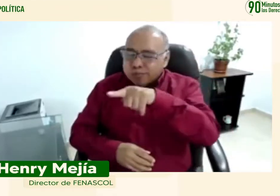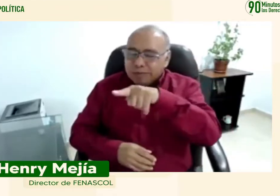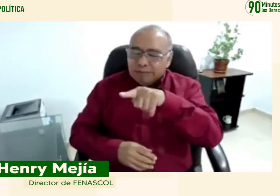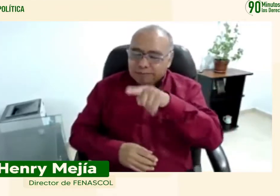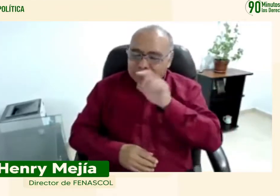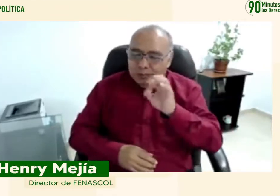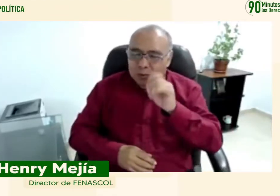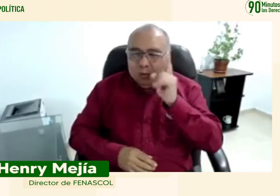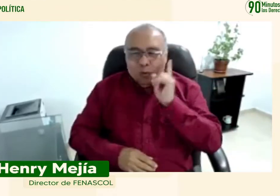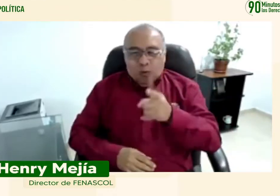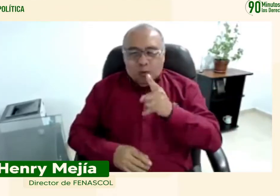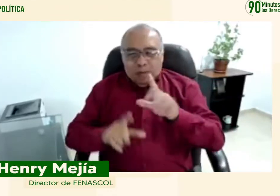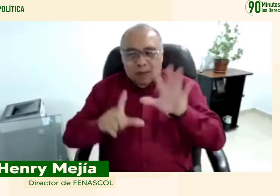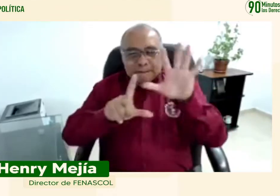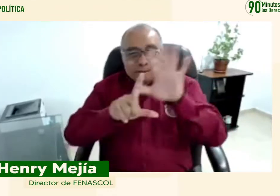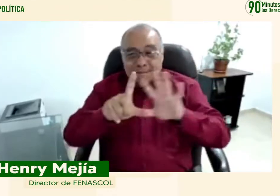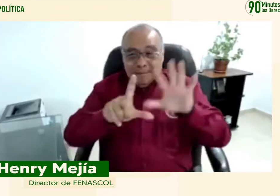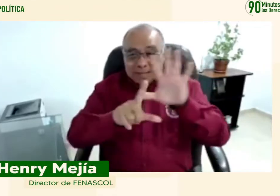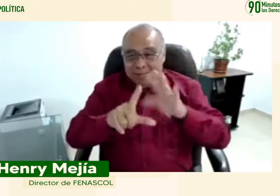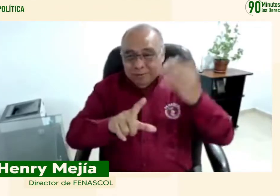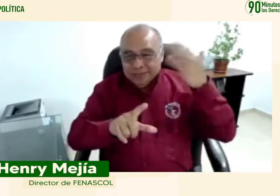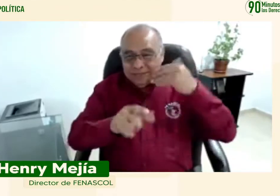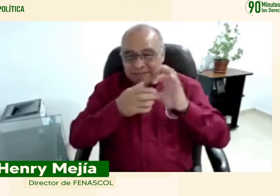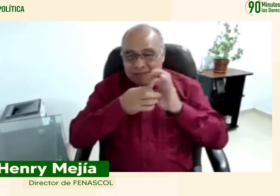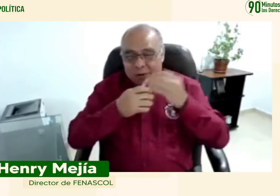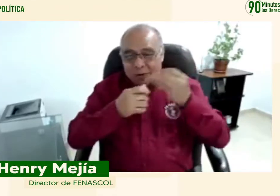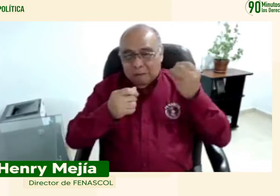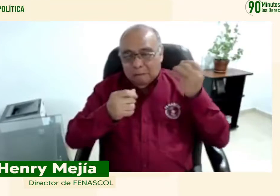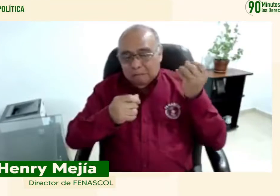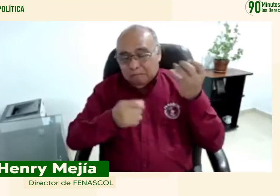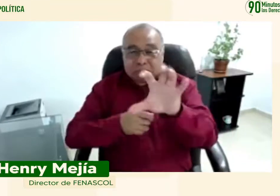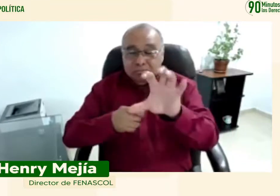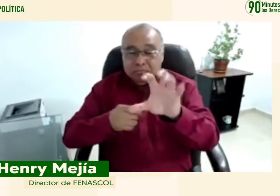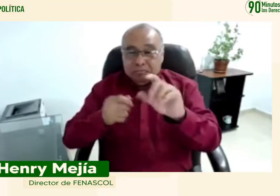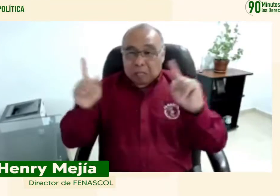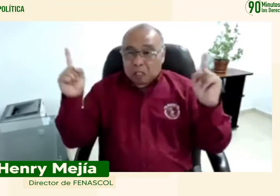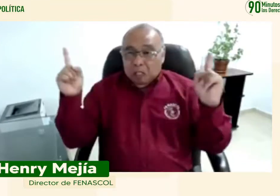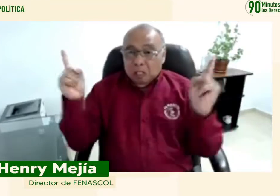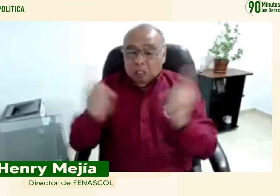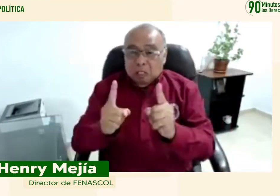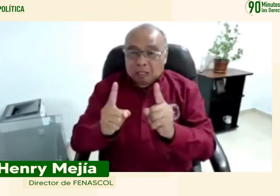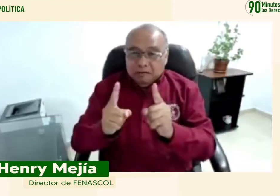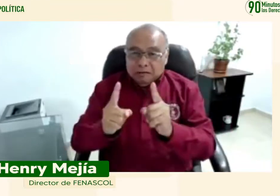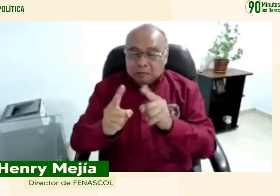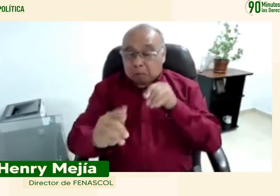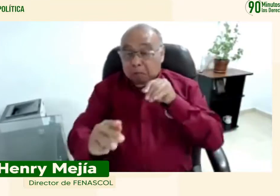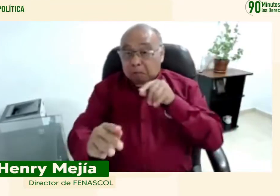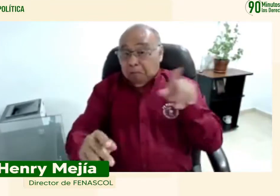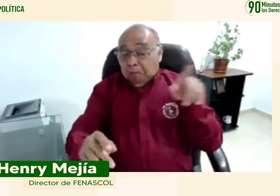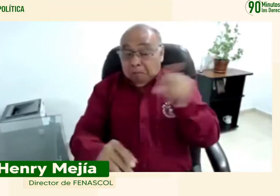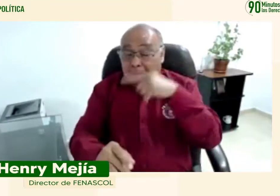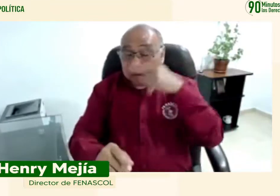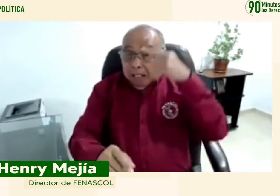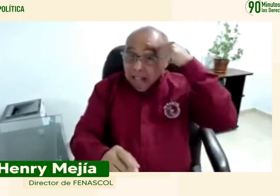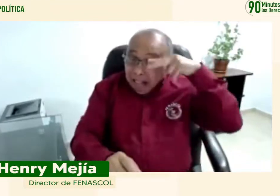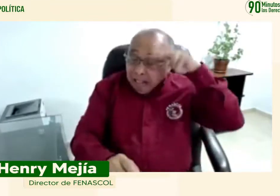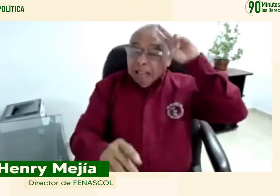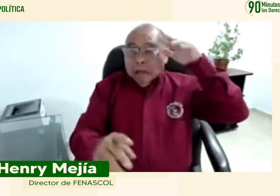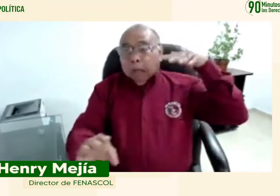todavía se generan confusiones y yo creo que es por el vídeo que enfrena school divulgamos un vídeo bastante corto que de